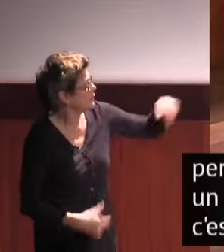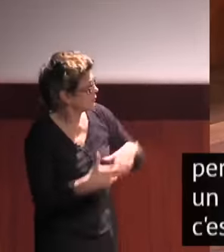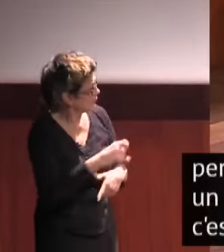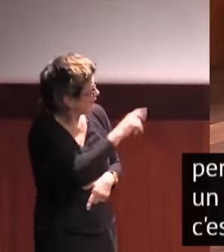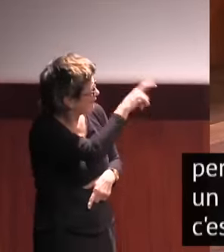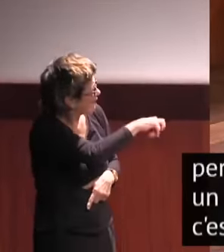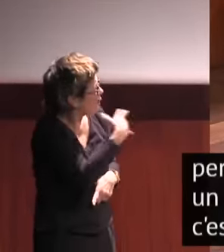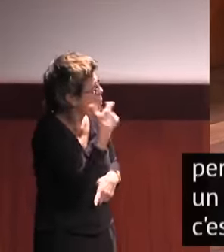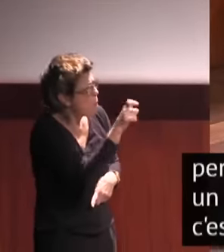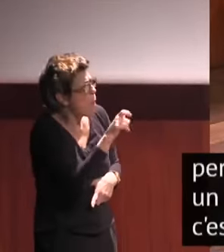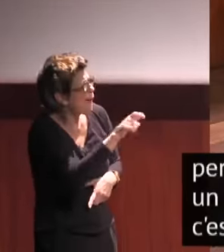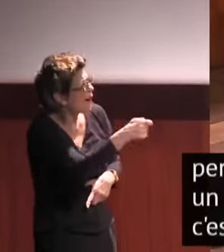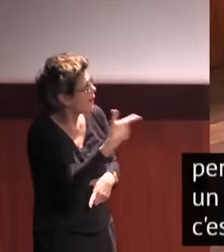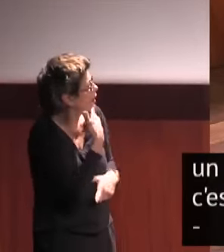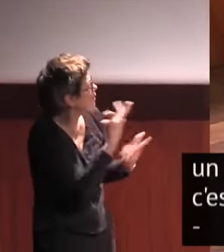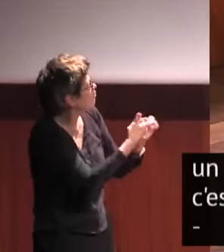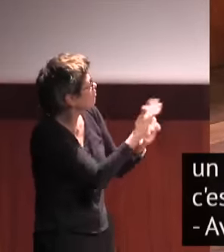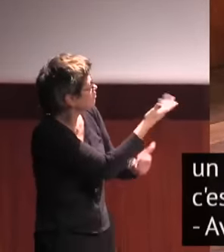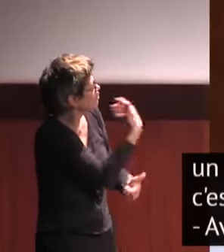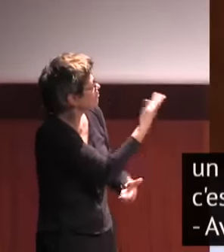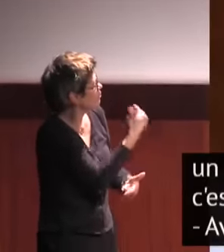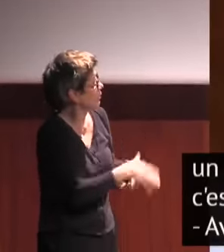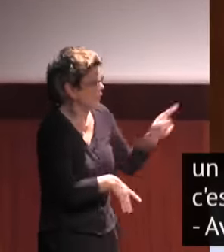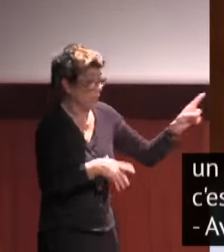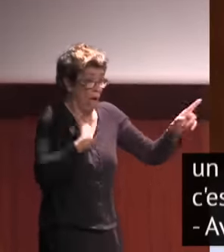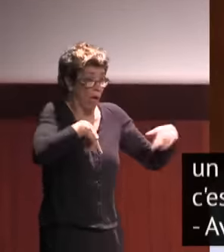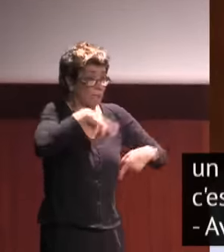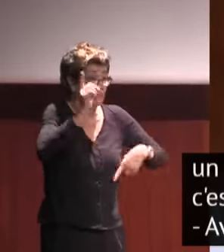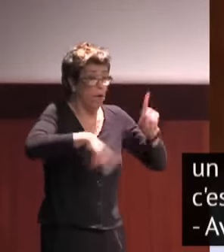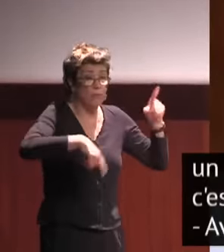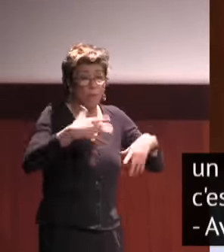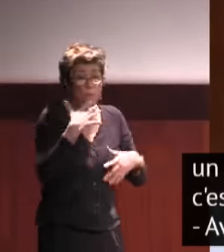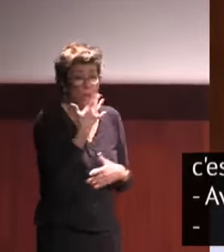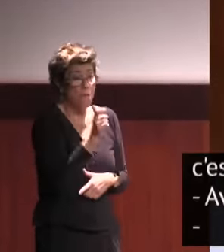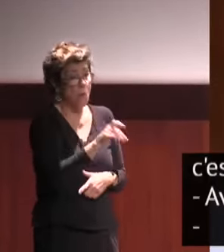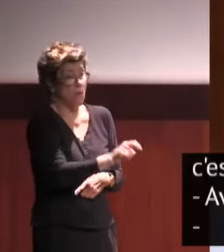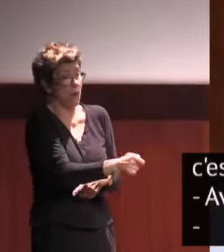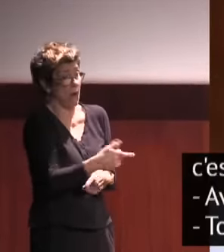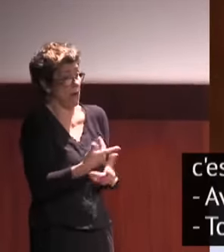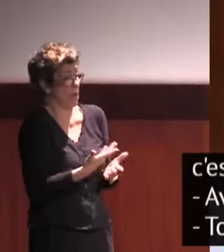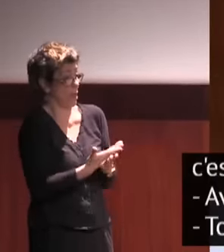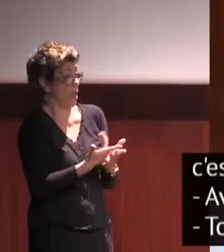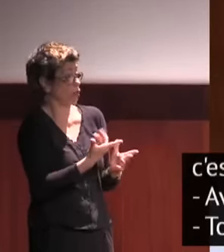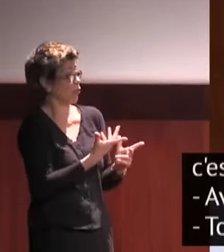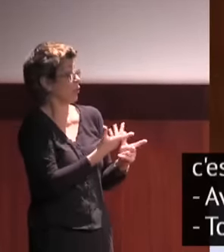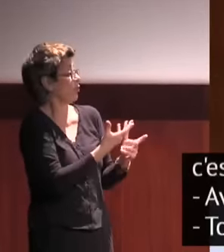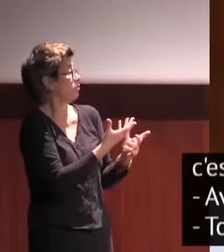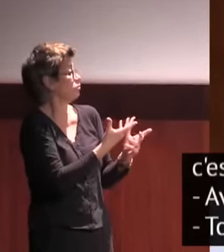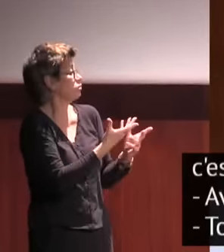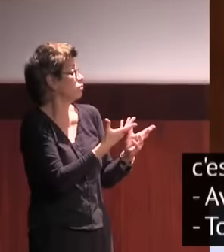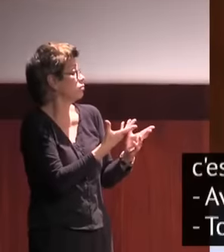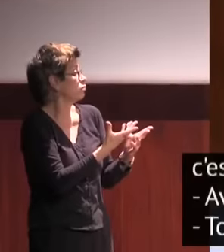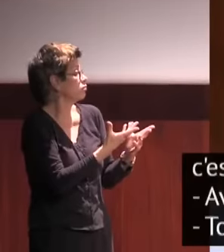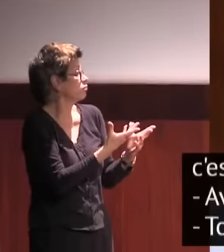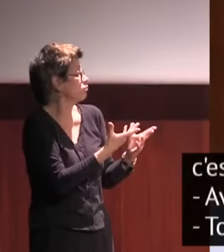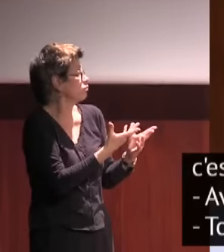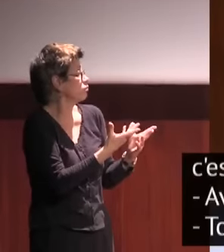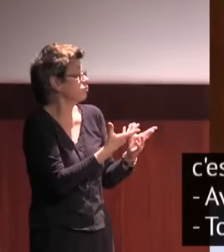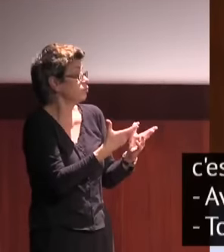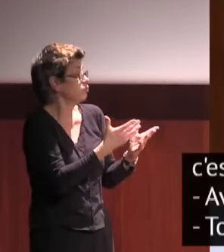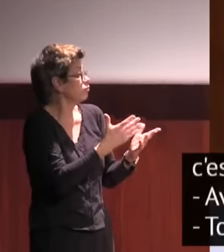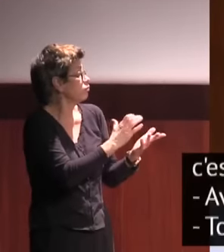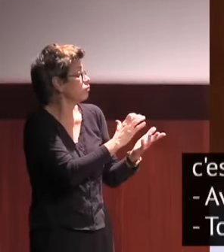de mots-clés ou des choses Tout va dépendre. Les mots-clés qu'on utilise aujourd'hui pour indexer des ouvrages de type